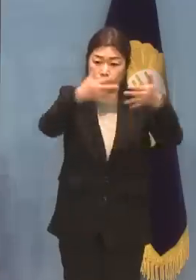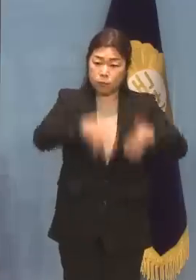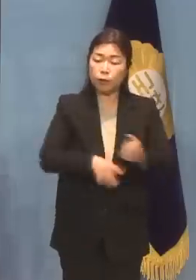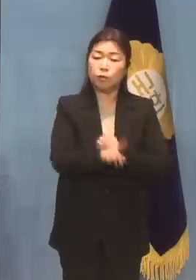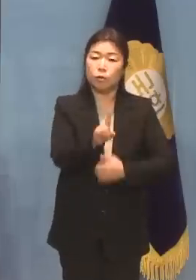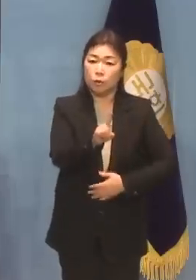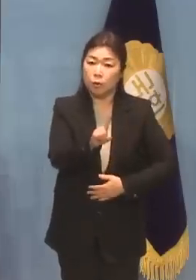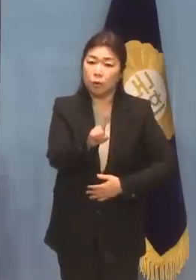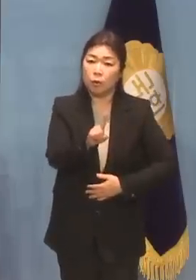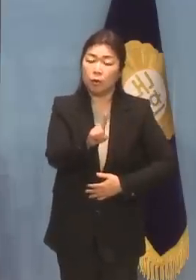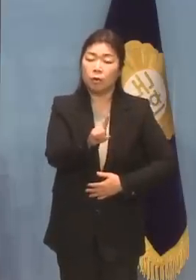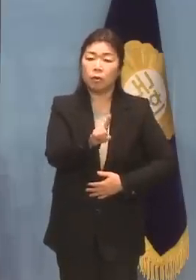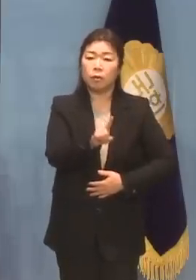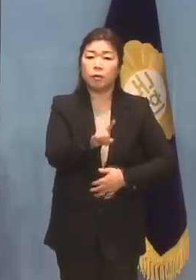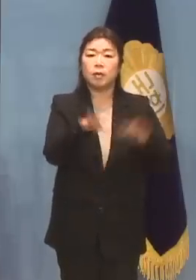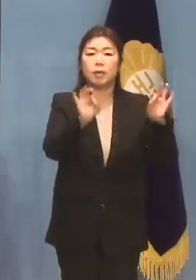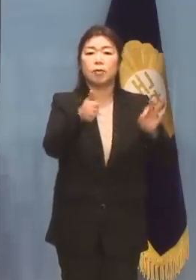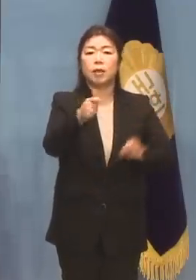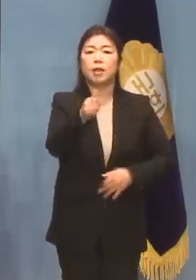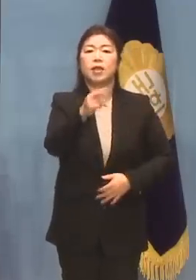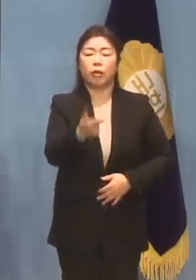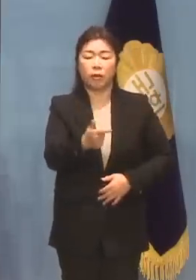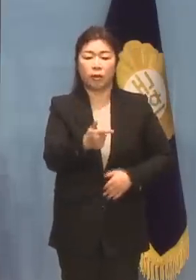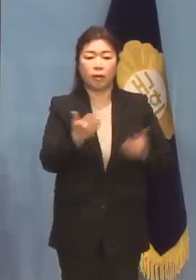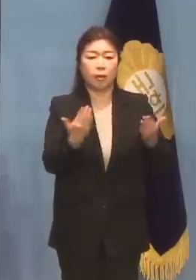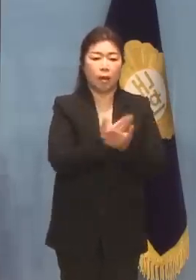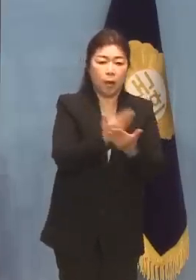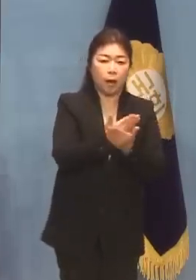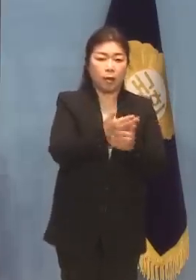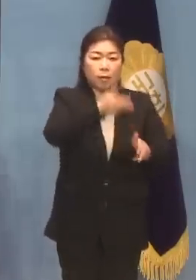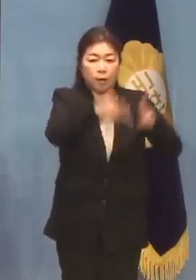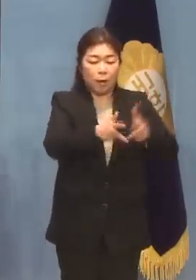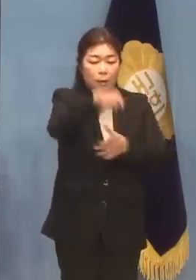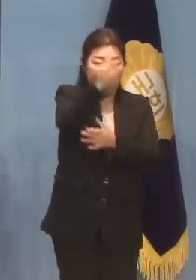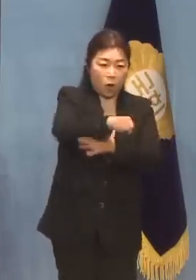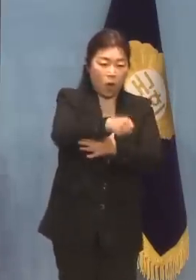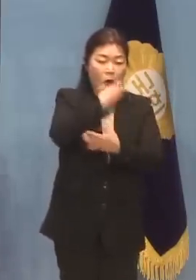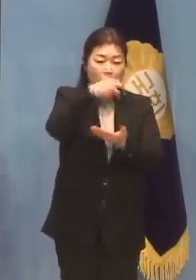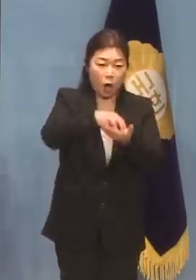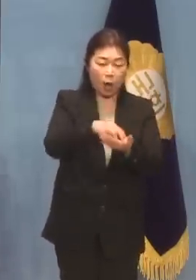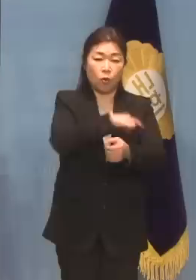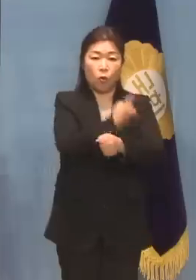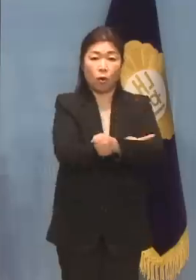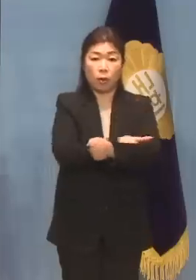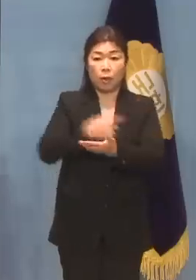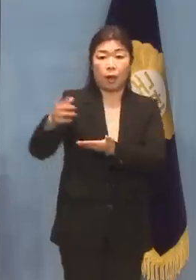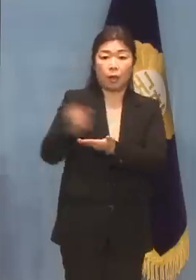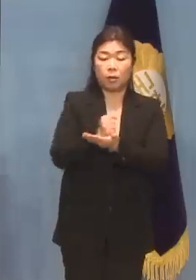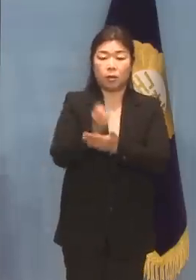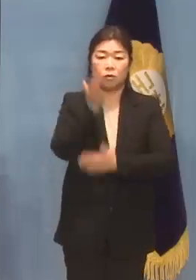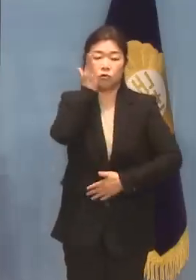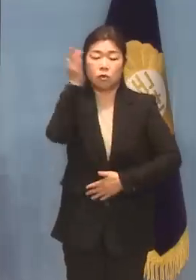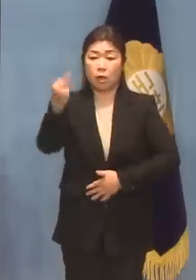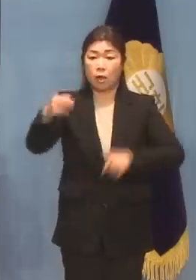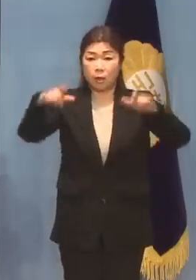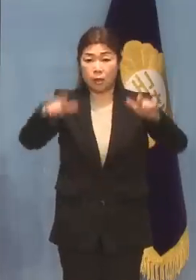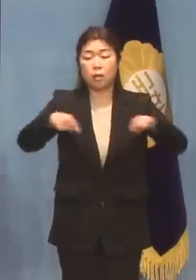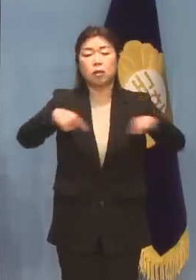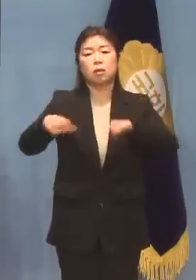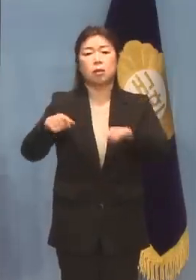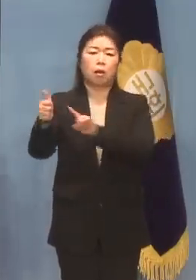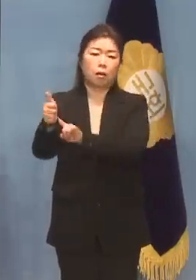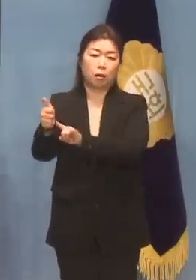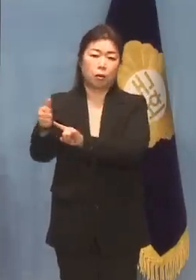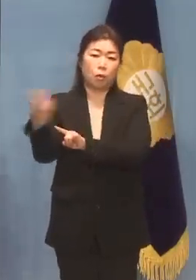당시 김기현 후보가 개발사업 인허가권에 영향을 미칠 수 있는 울산시장이었고 전직 울산